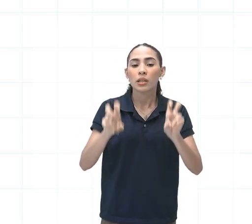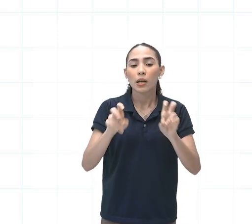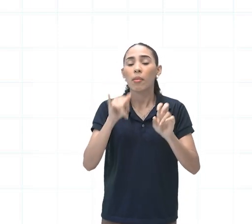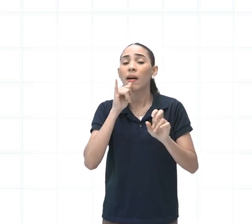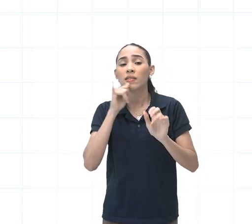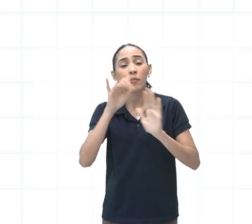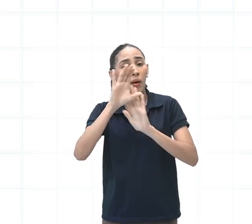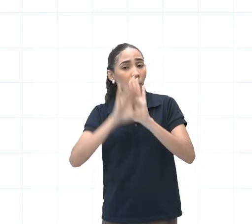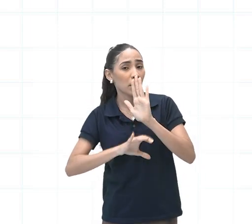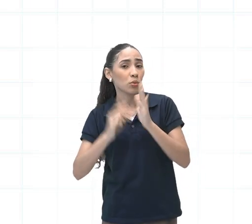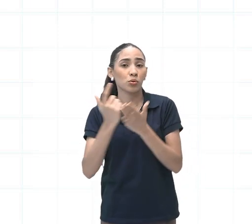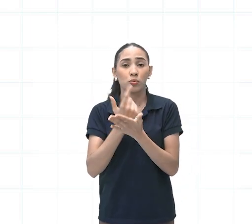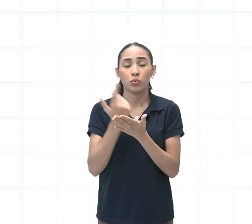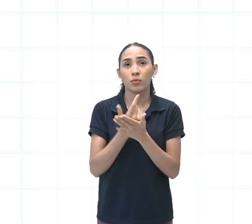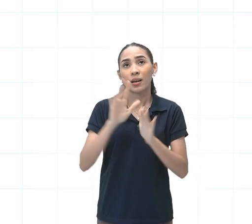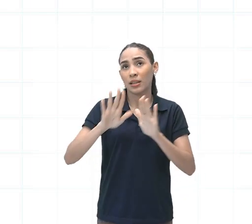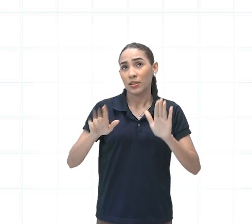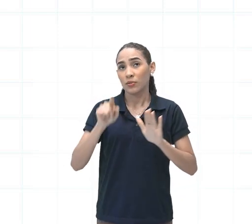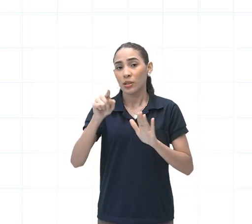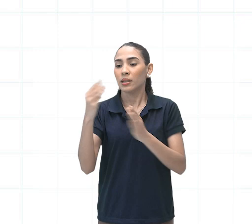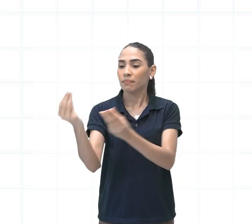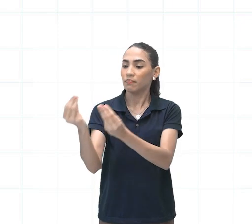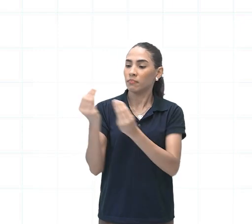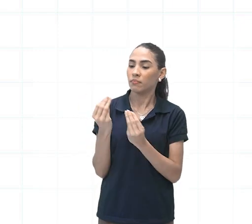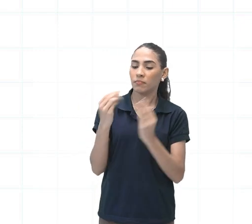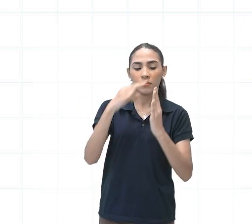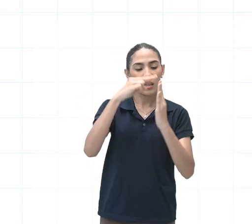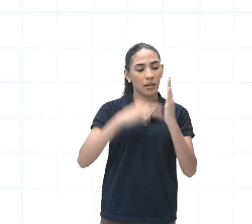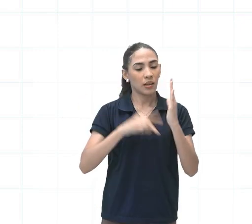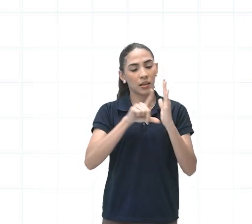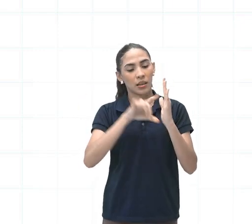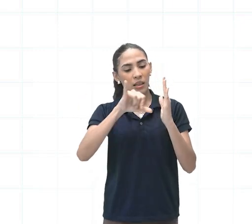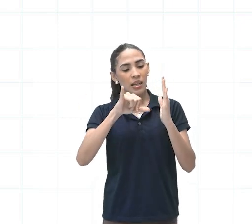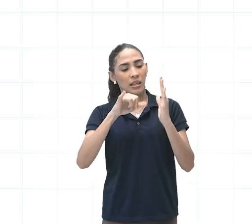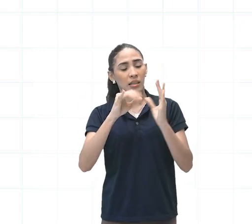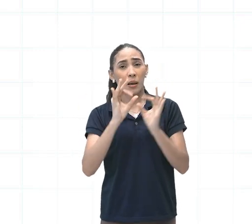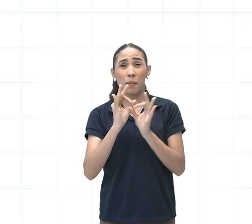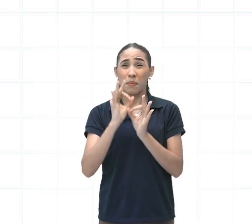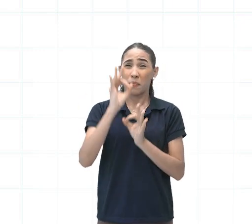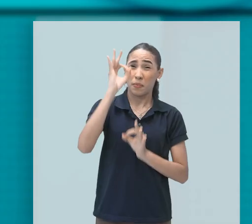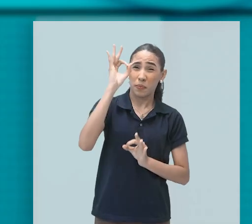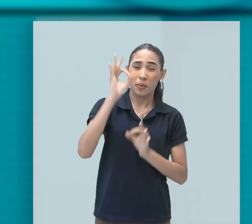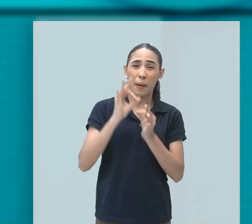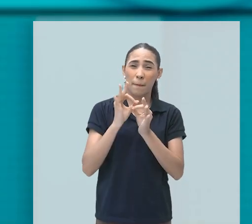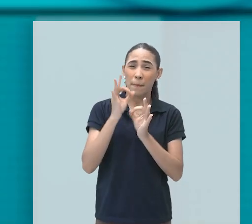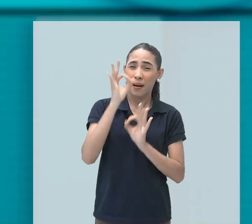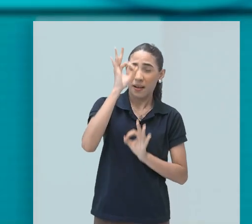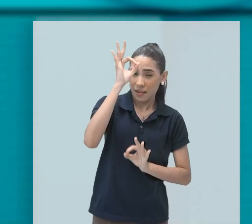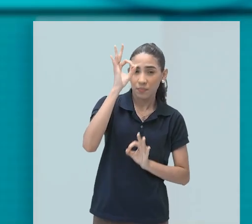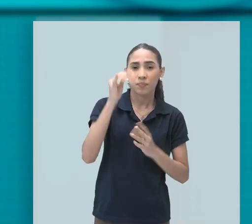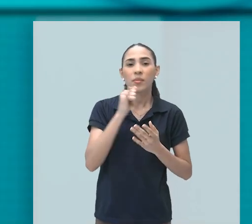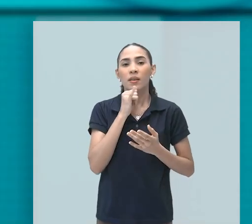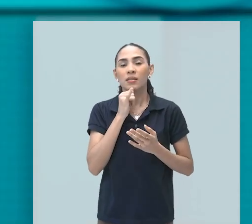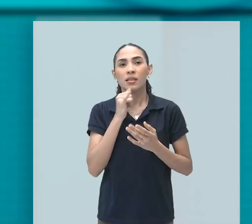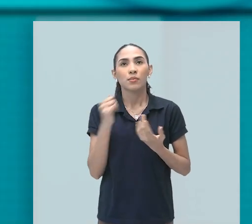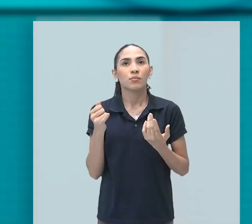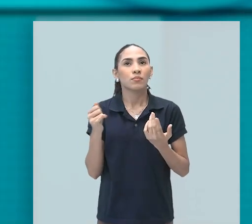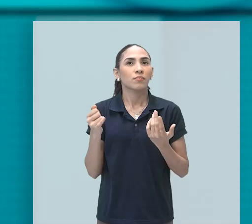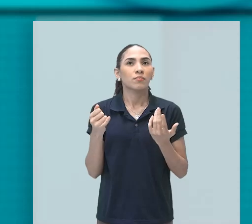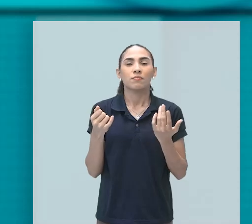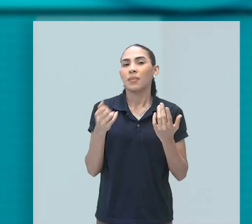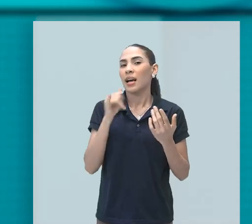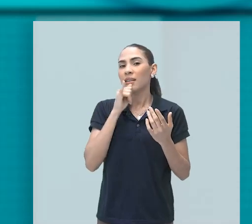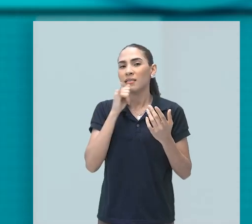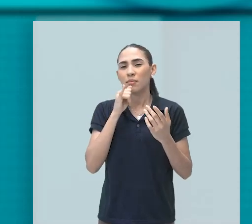de um livro. Então, às vezes, quando você pega uma lei que é maior, mais densa, vamos dizer assim, que trata de um aspecto que é